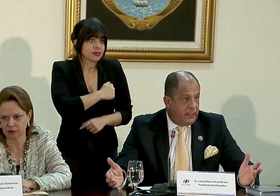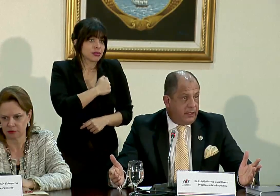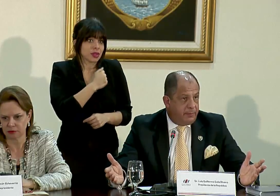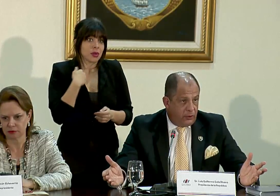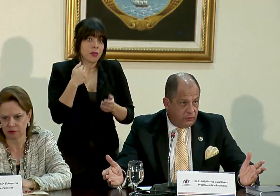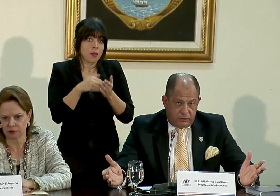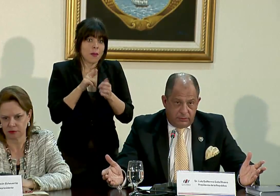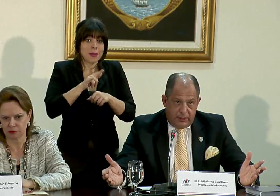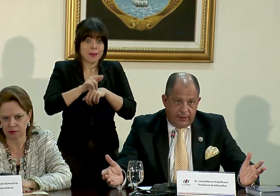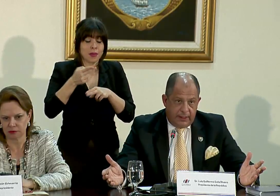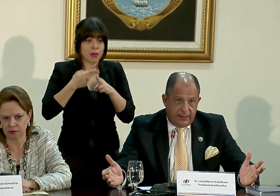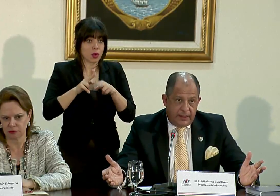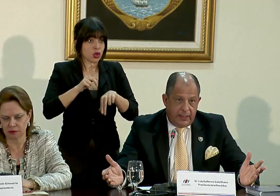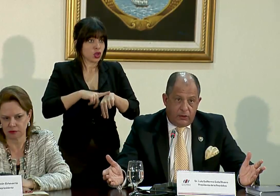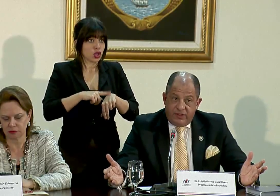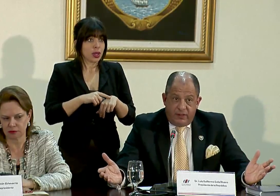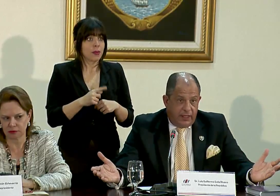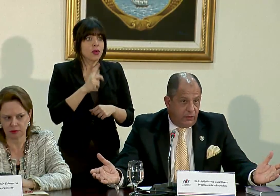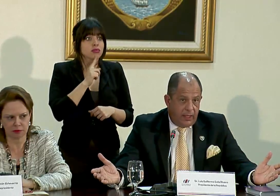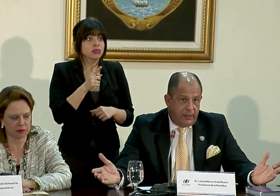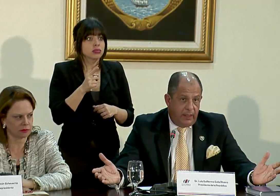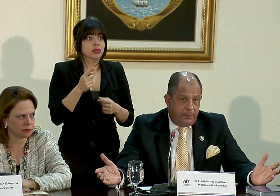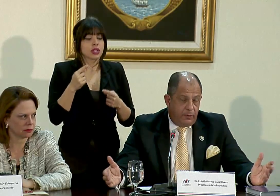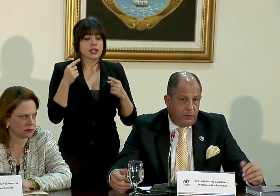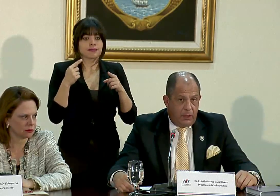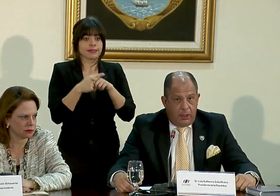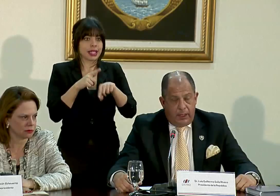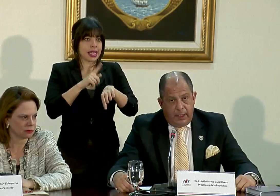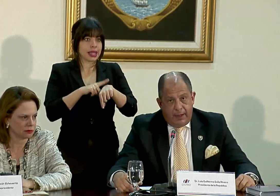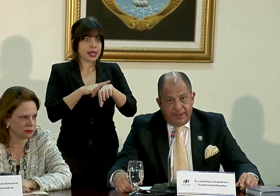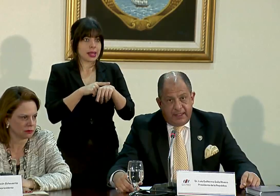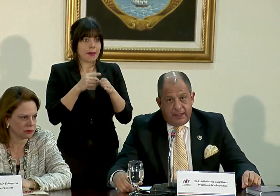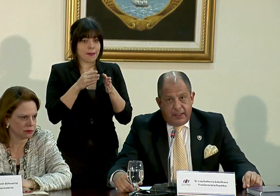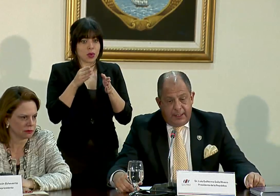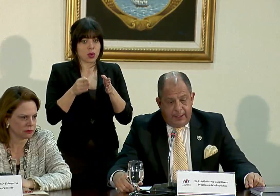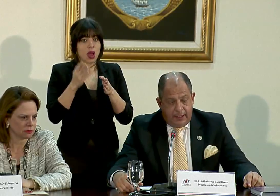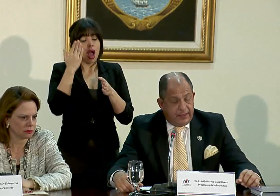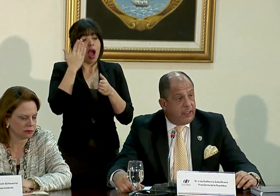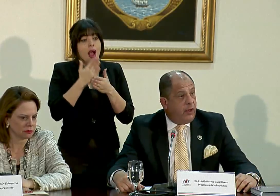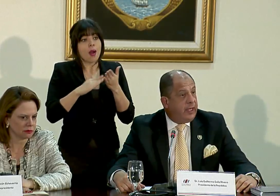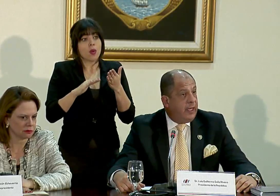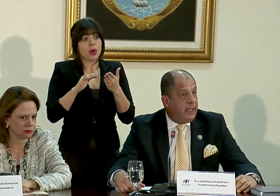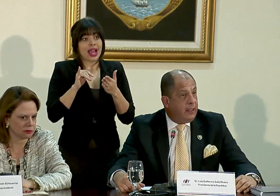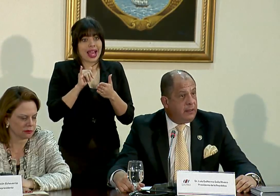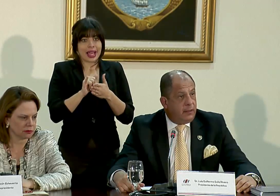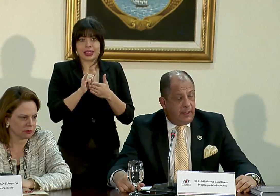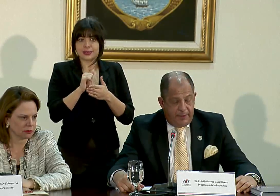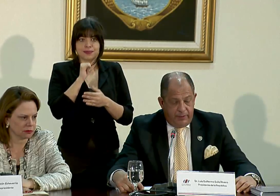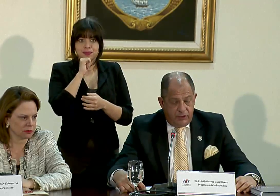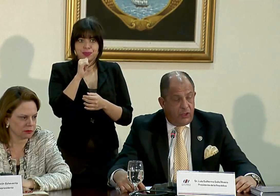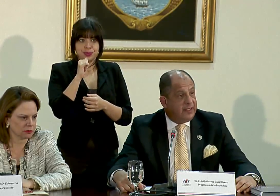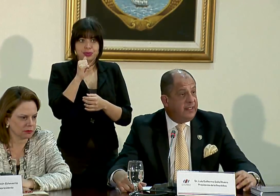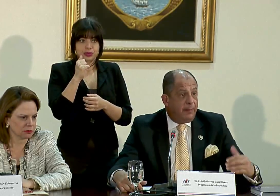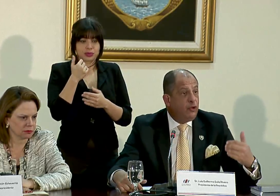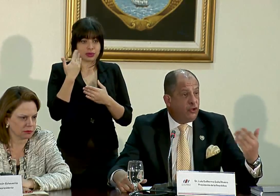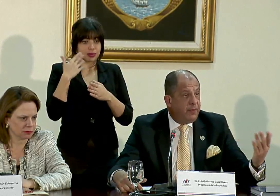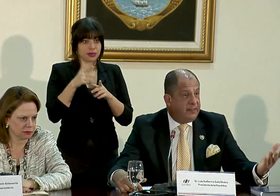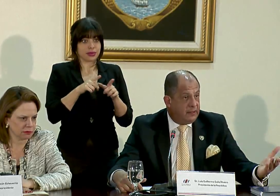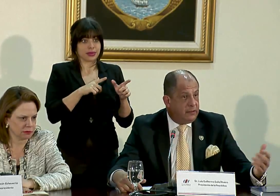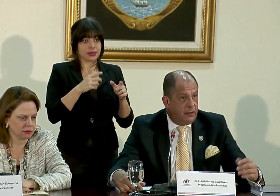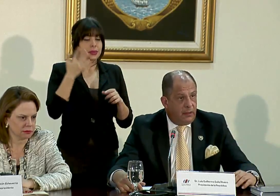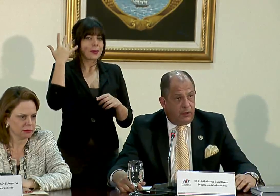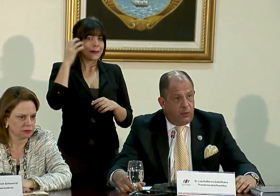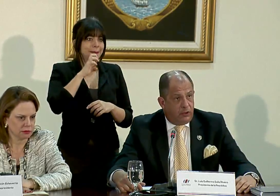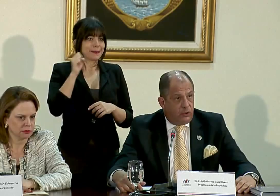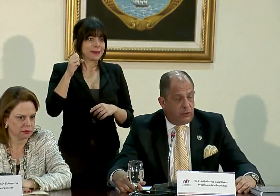que volver a salir tan pronto. La verdad es que coincidieron en el tiempo, a pesar de que esa no era la previsión, hace ya muchos